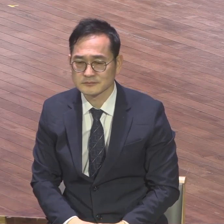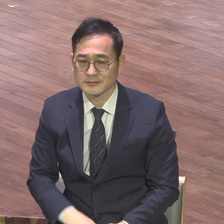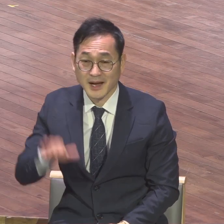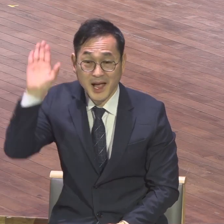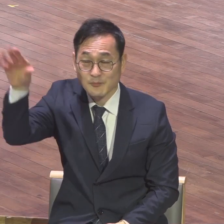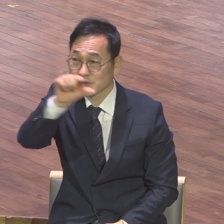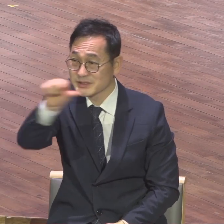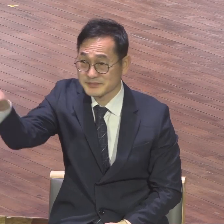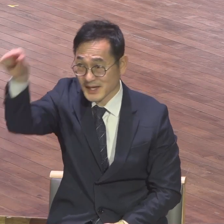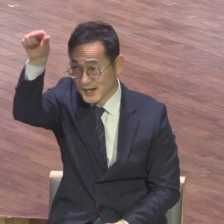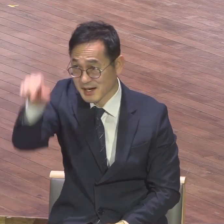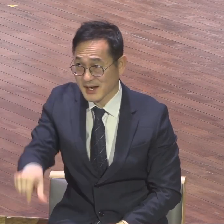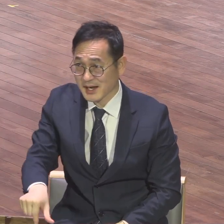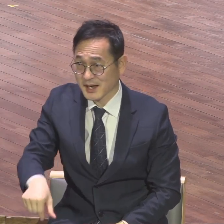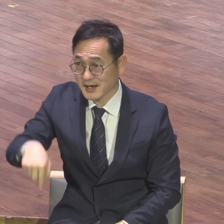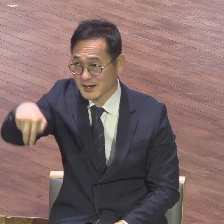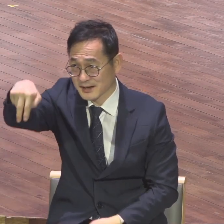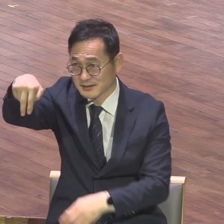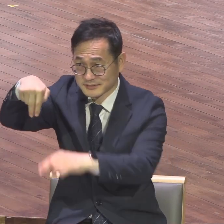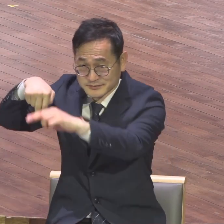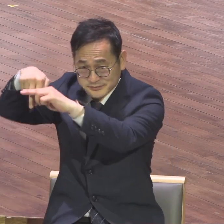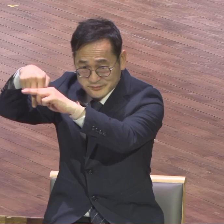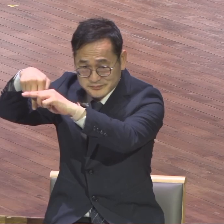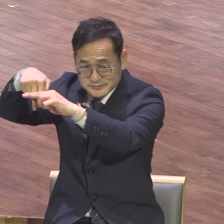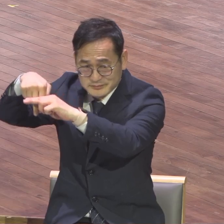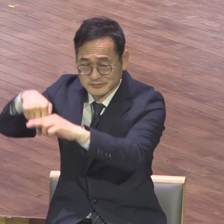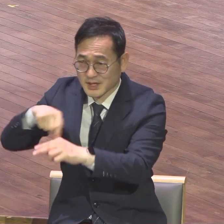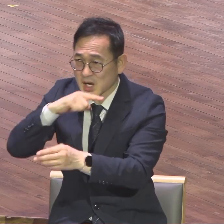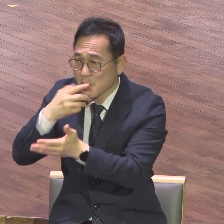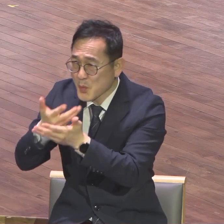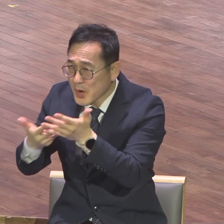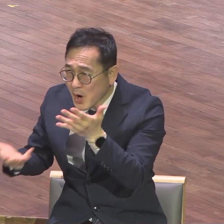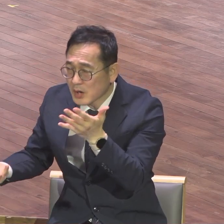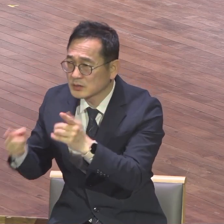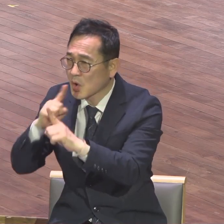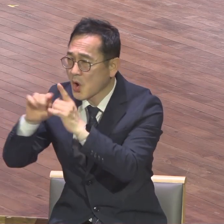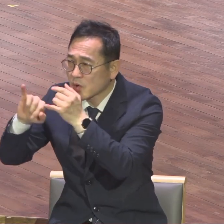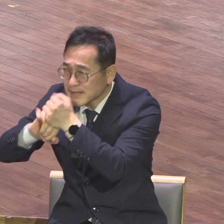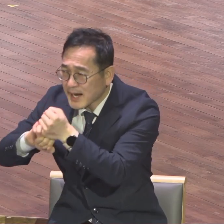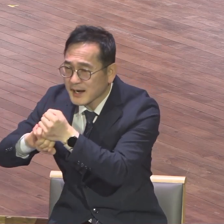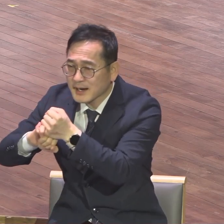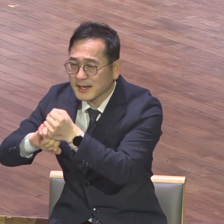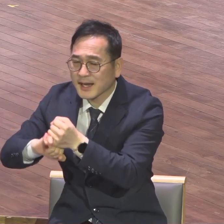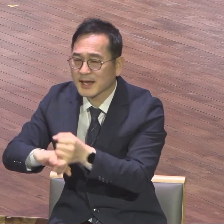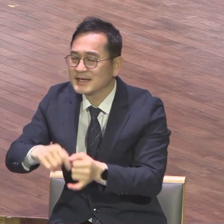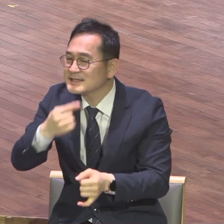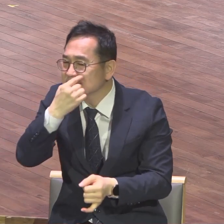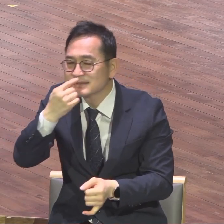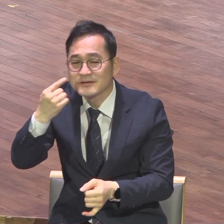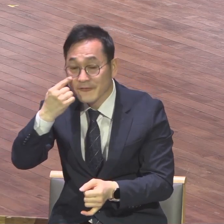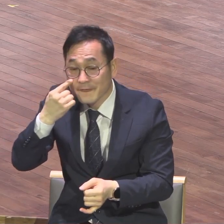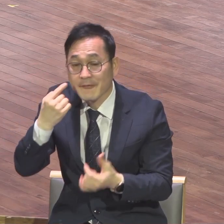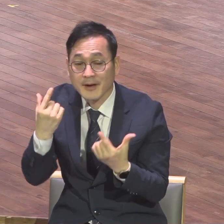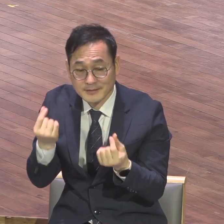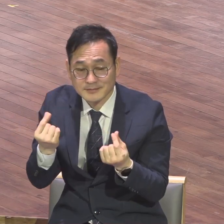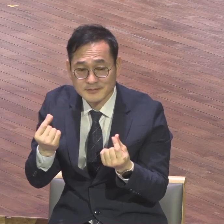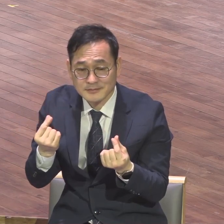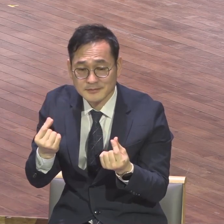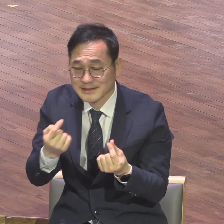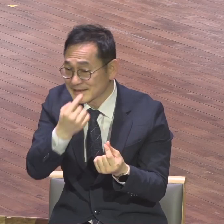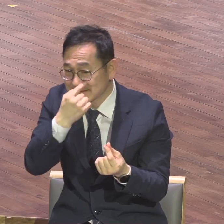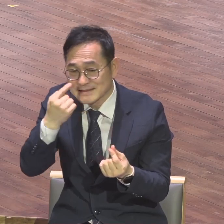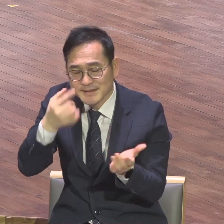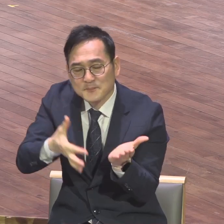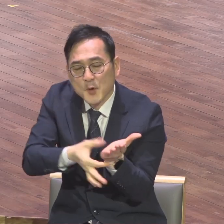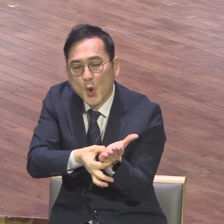곧 생명 구원의 언약을 상징하는 피를 그렇게 이 말씀하신 거예요. 그래서